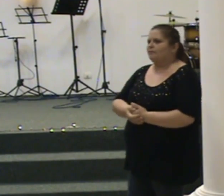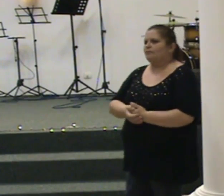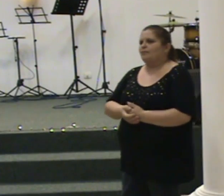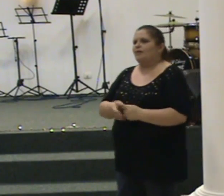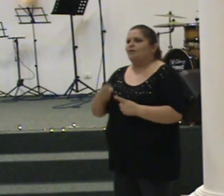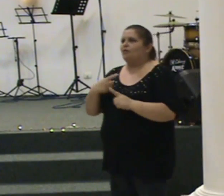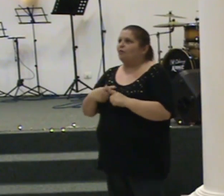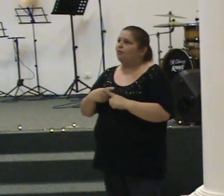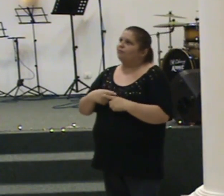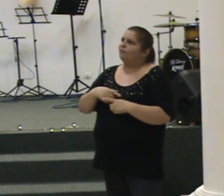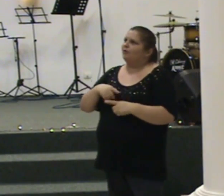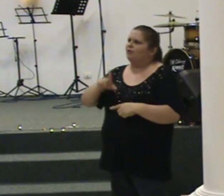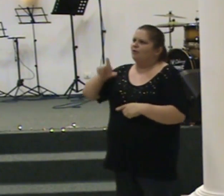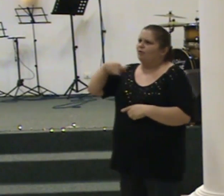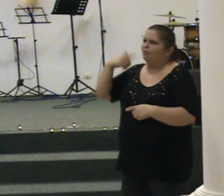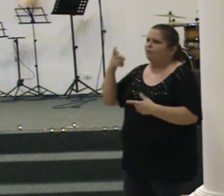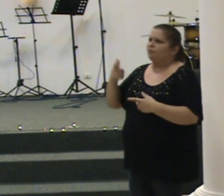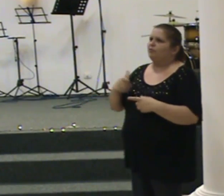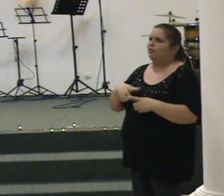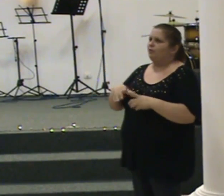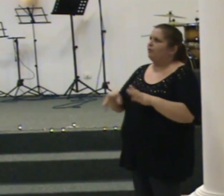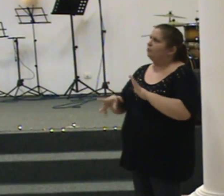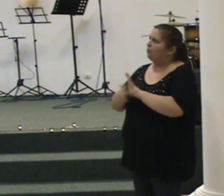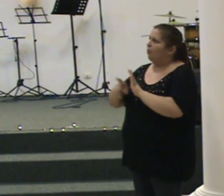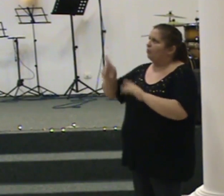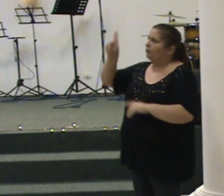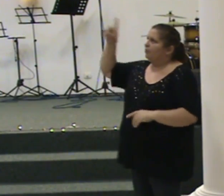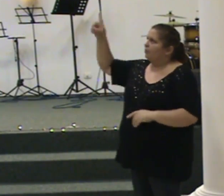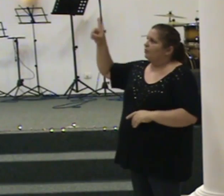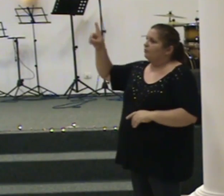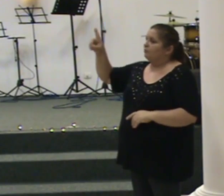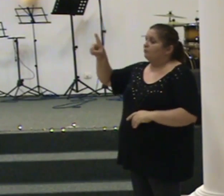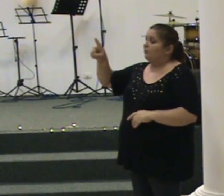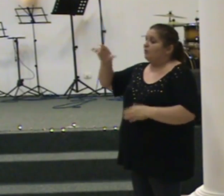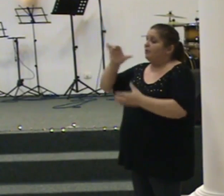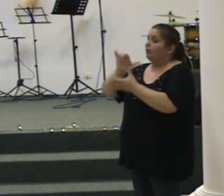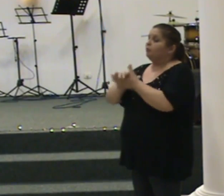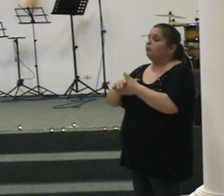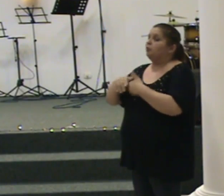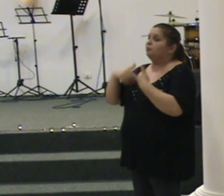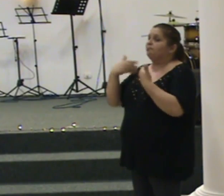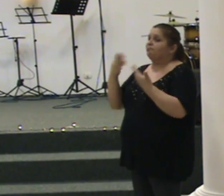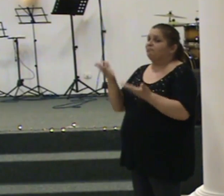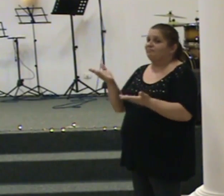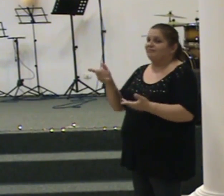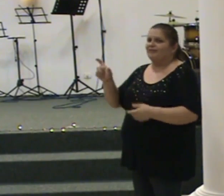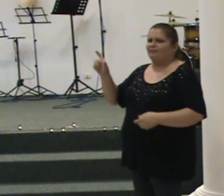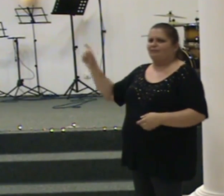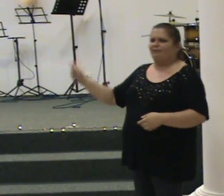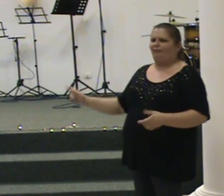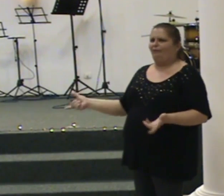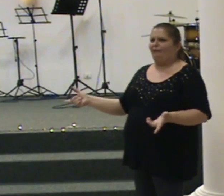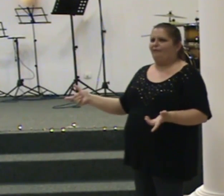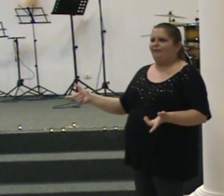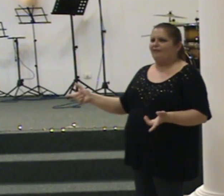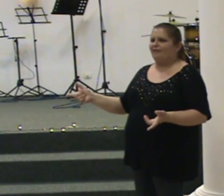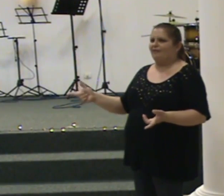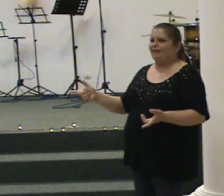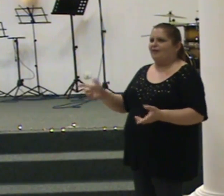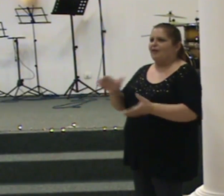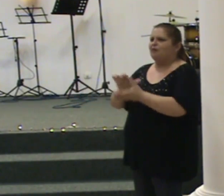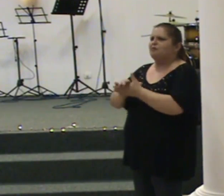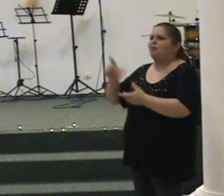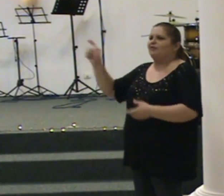Vou ter um filho com o meu marido, ou de Deus, né? O meu marido, e aí? Ficou em segundo plano a história do